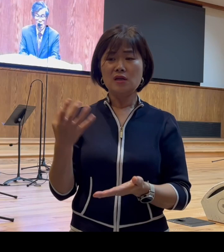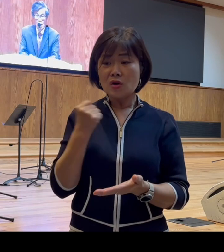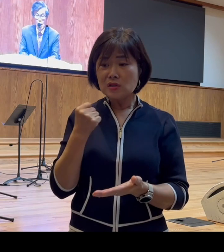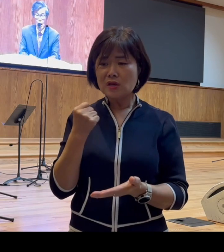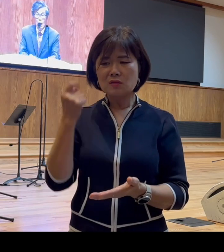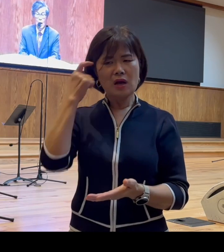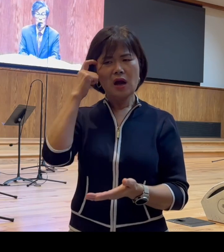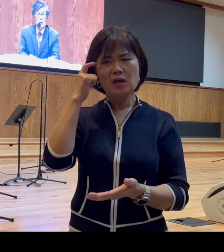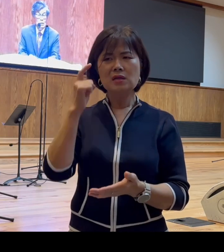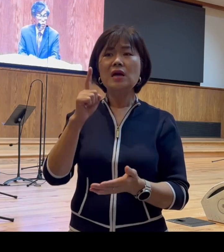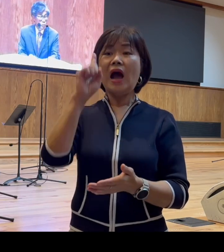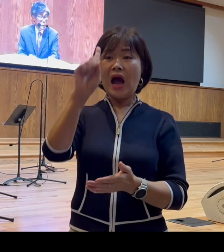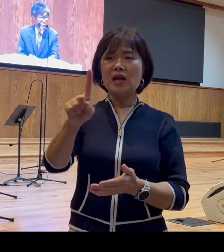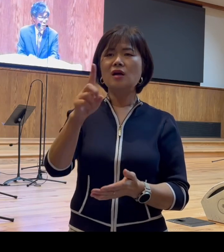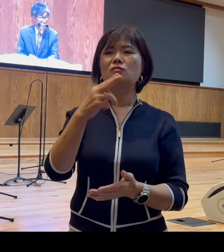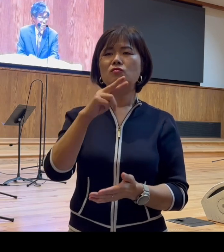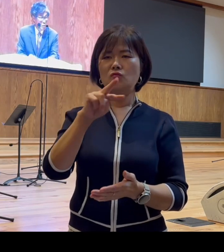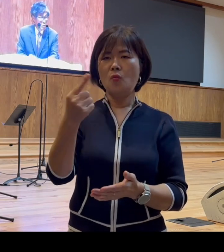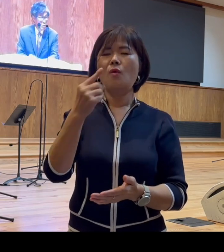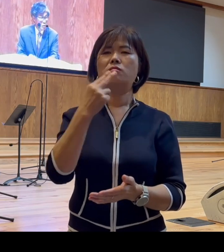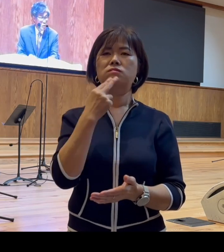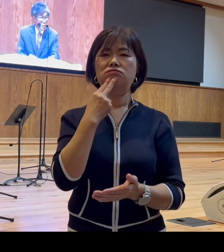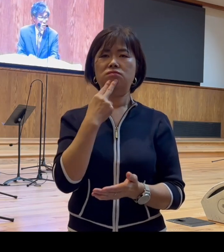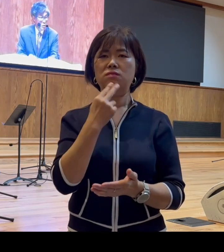하는 이가 하나도 없더라.